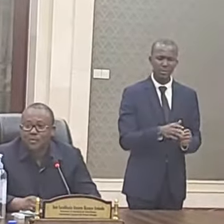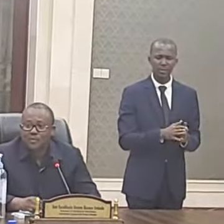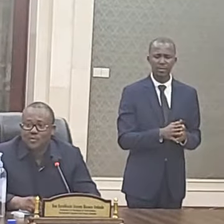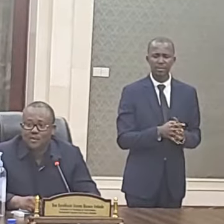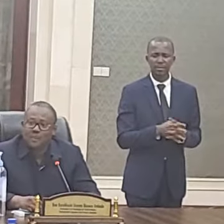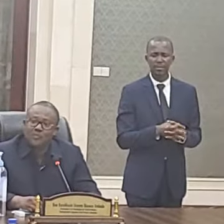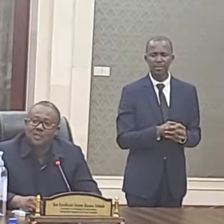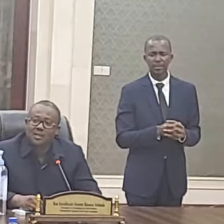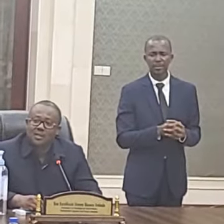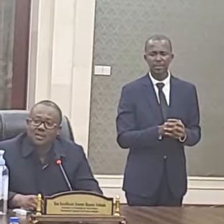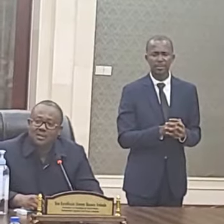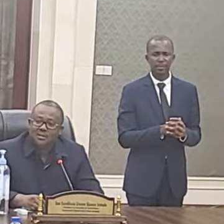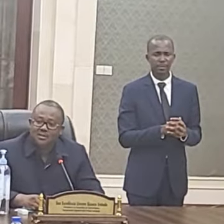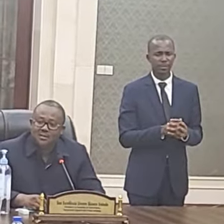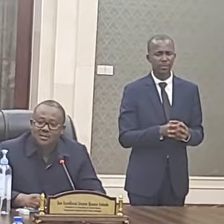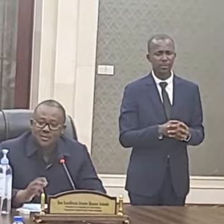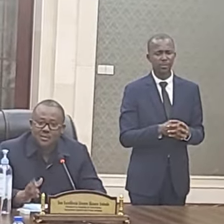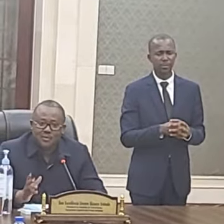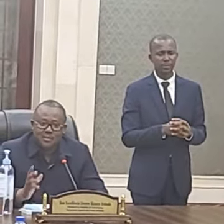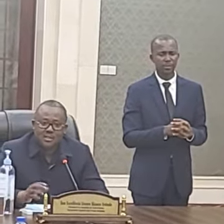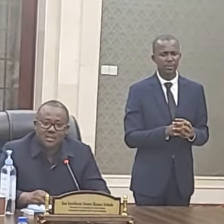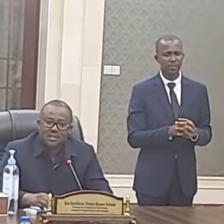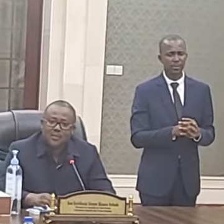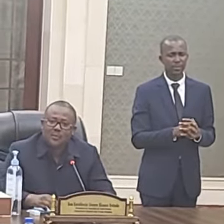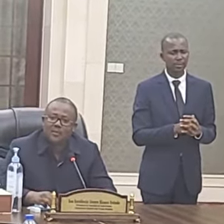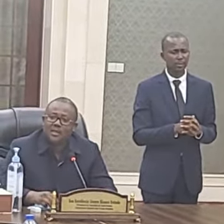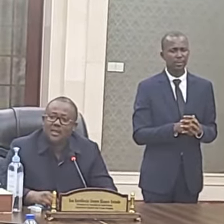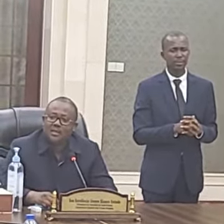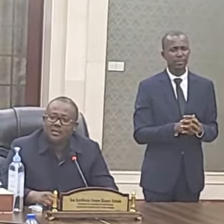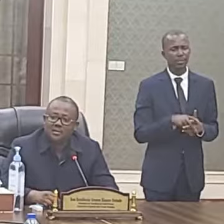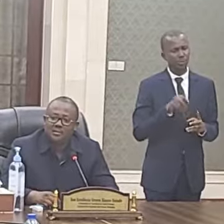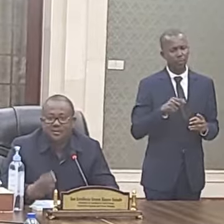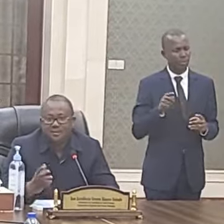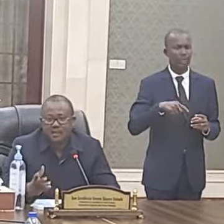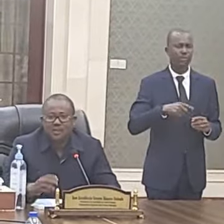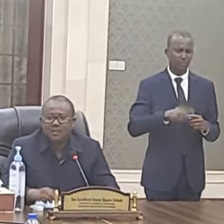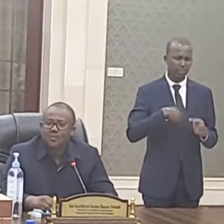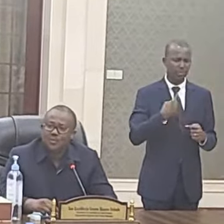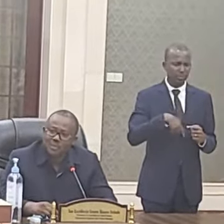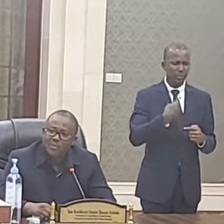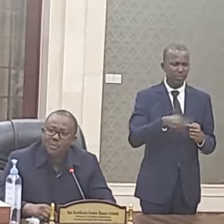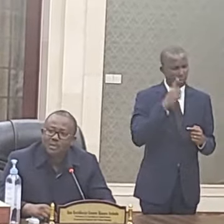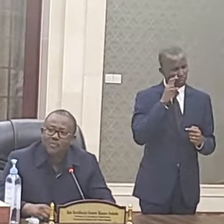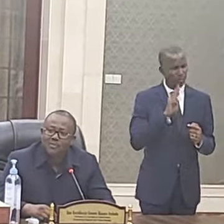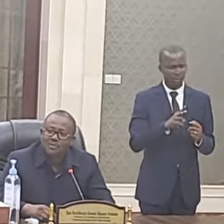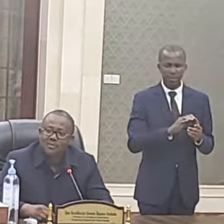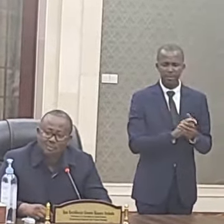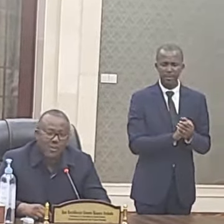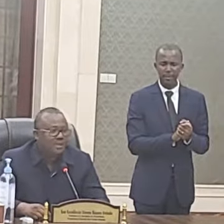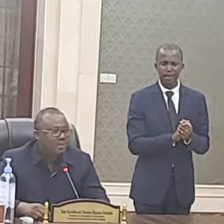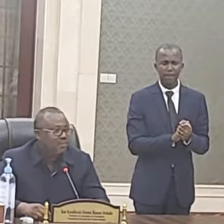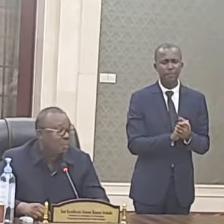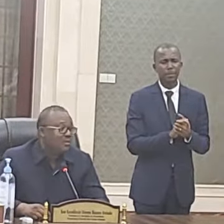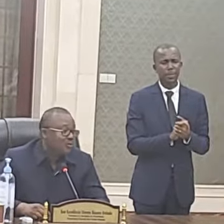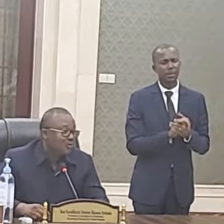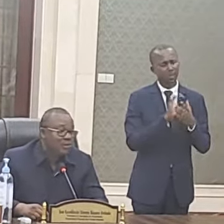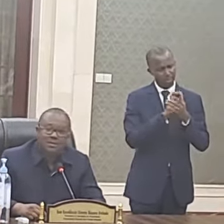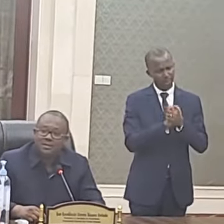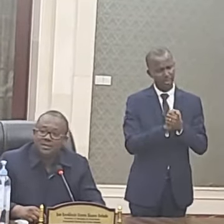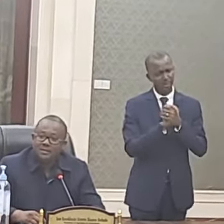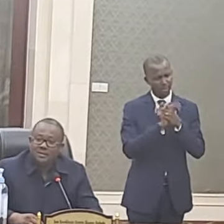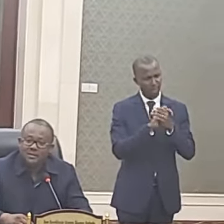peut en sortir, la solidarité. Et ça aussi, je sais que ça ne va pas nous manquer. En tant que nos bons amis et tout, on sera ensemble. Merci beaucoup.